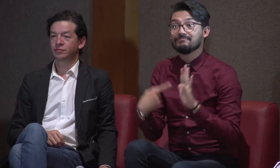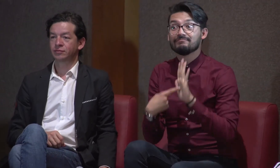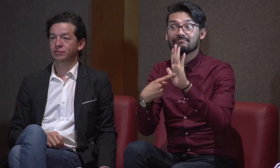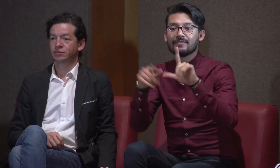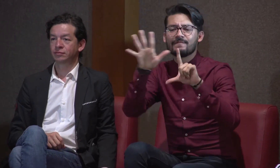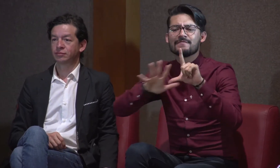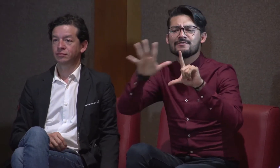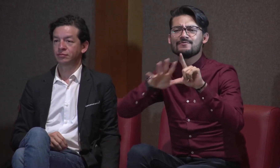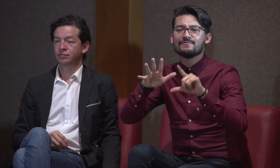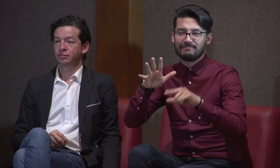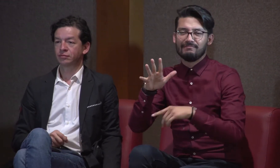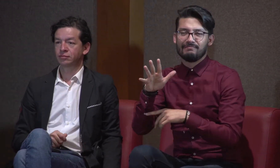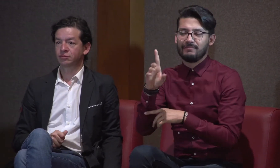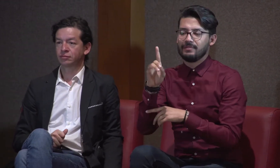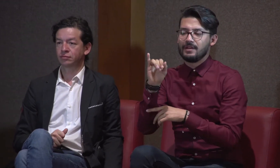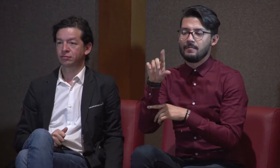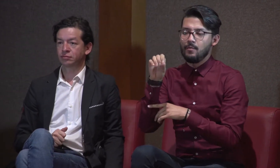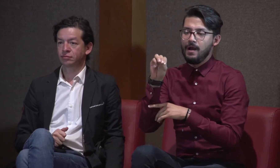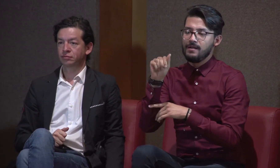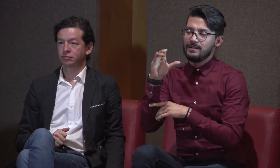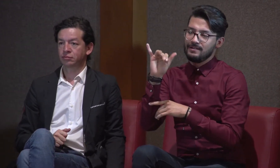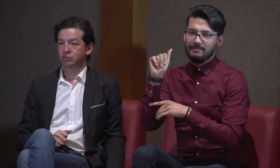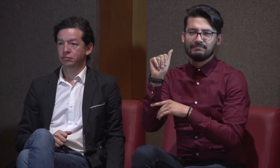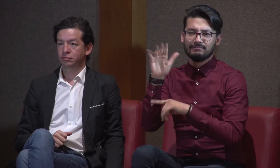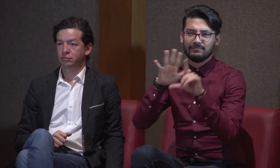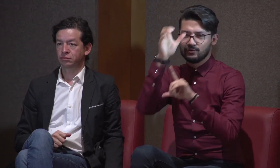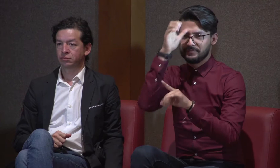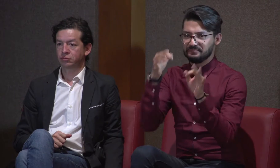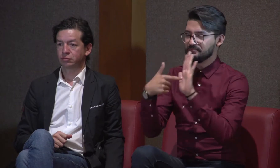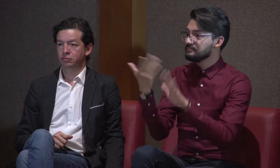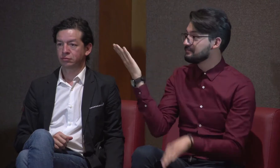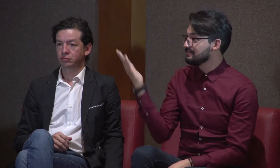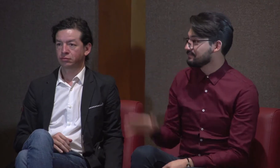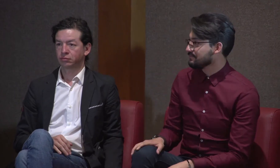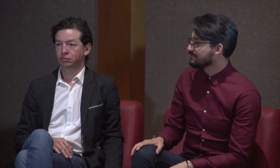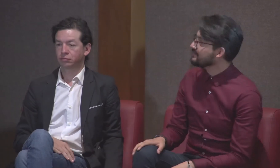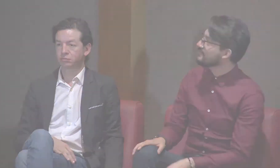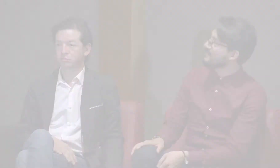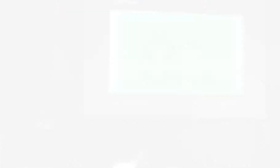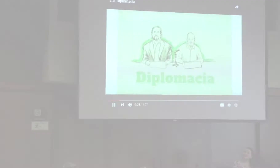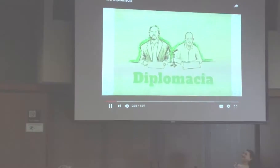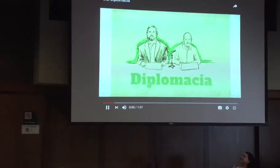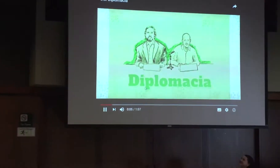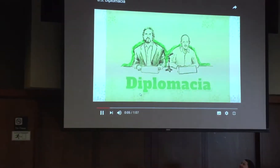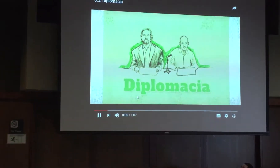Bueno, estaba esperando que aparezca en plano. Muy bien, entonces ahora los invitamos a ver este video con el concepto de